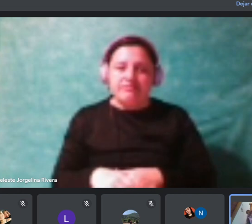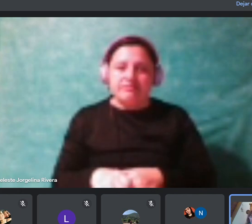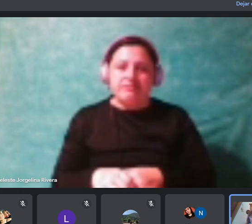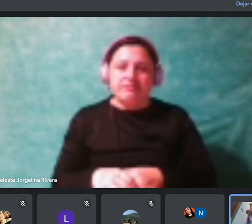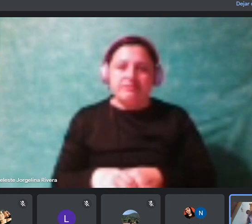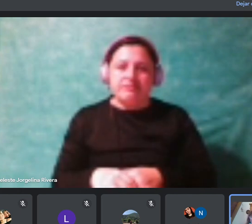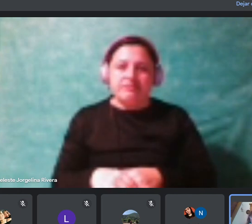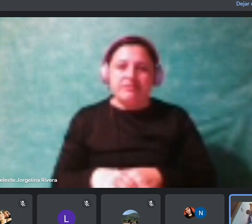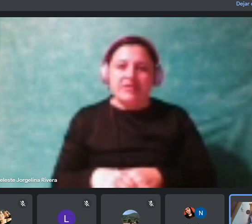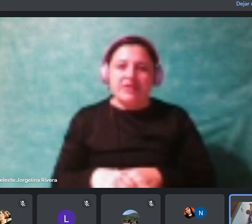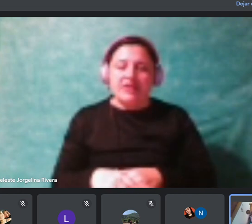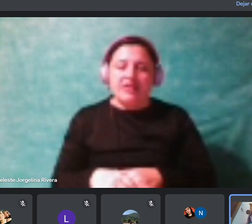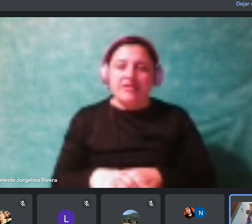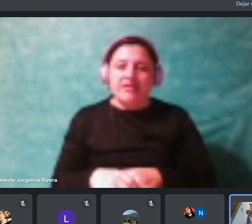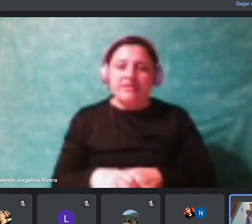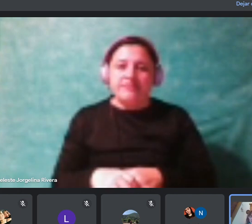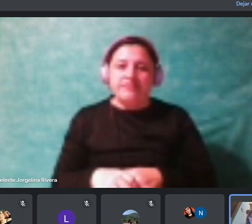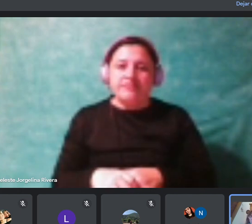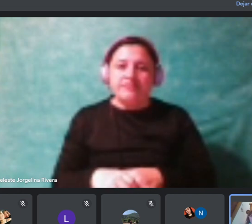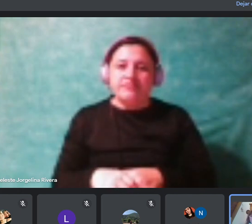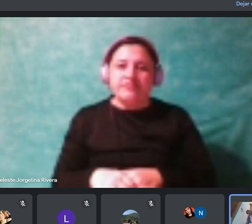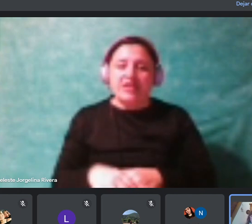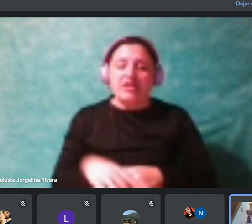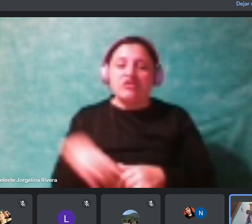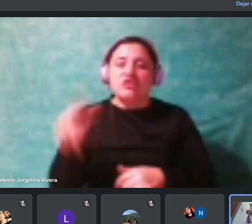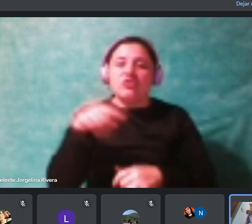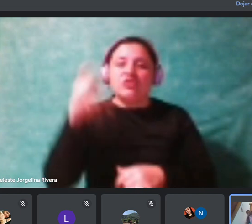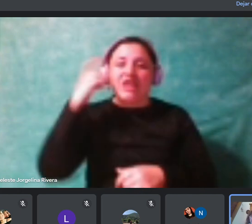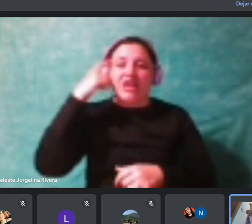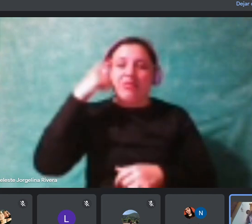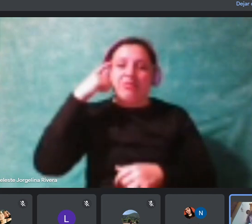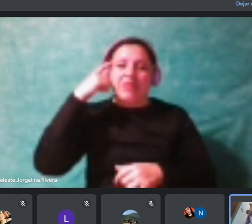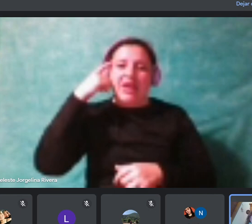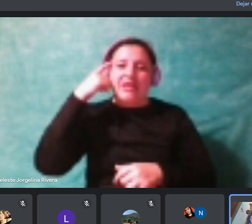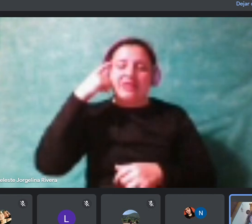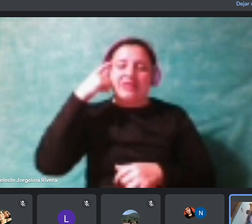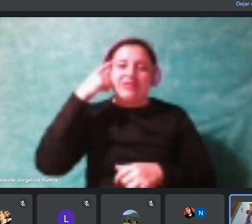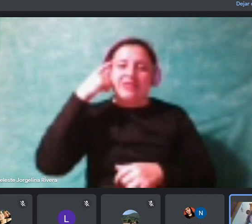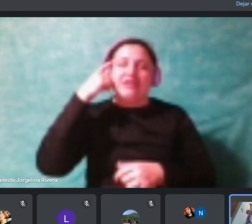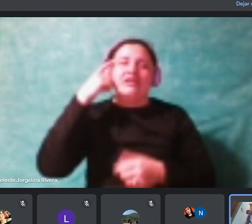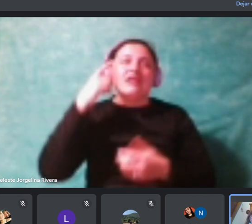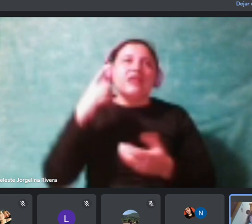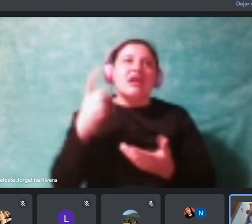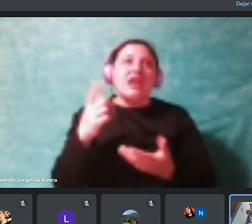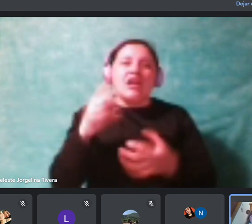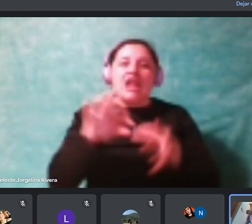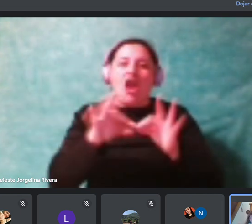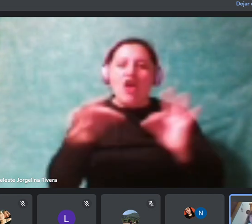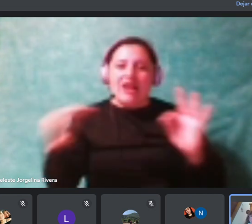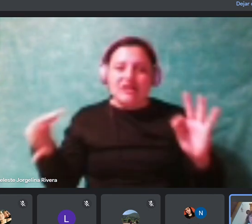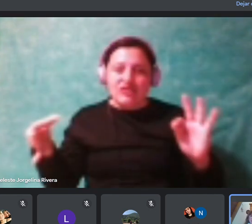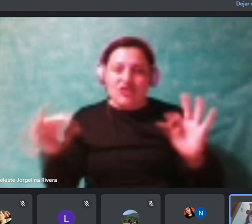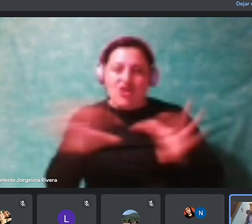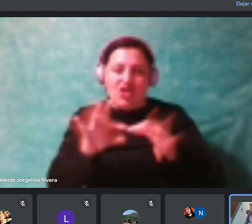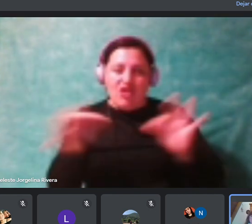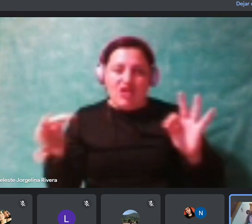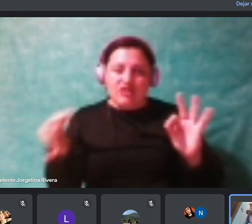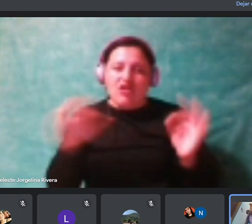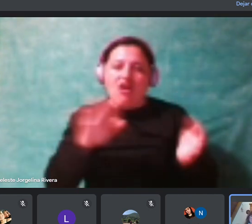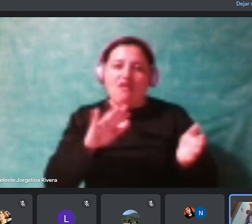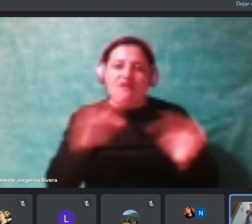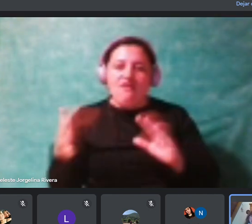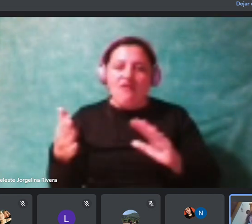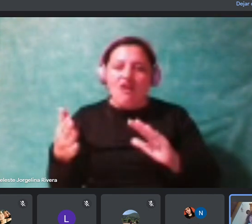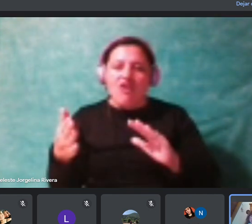estén en conexión o coincidan todo esto, ¿con qué? Con el apoyo a